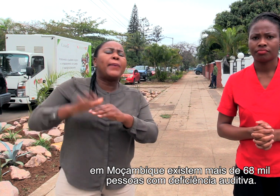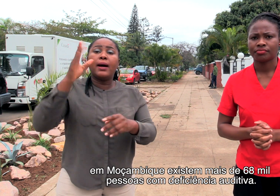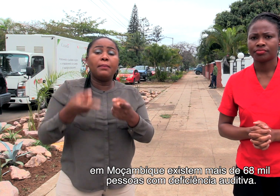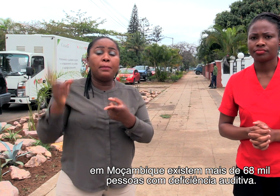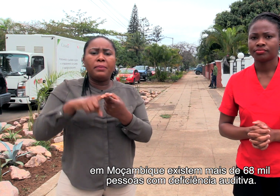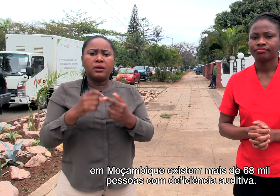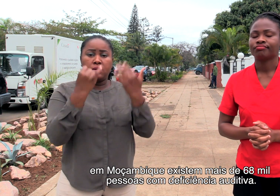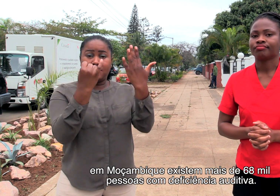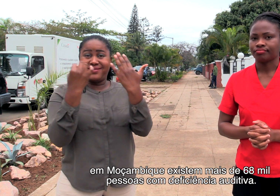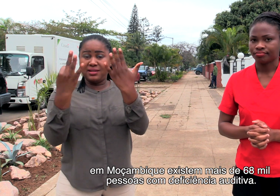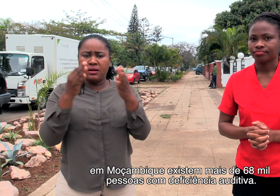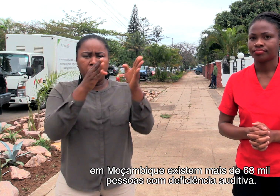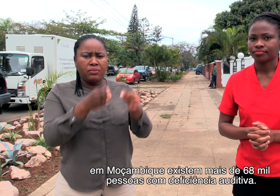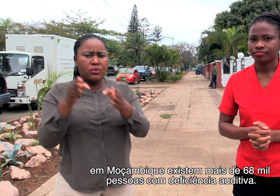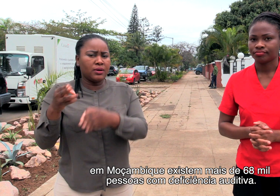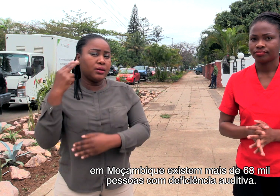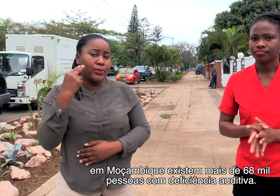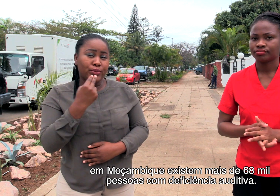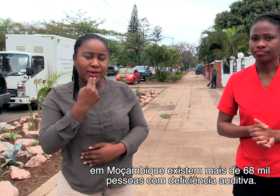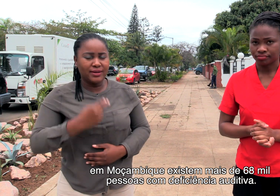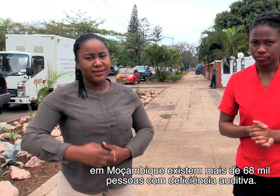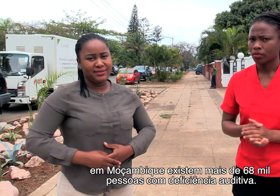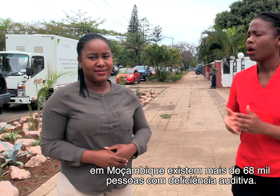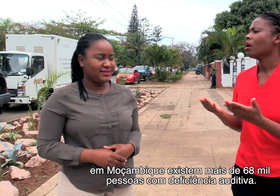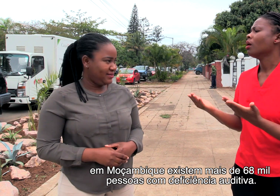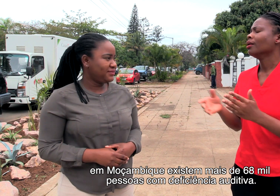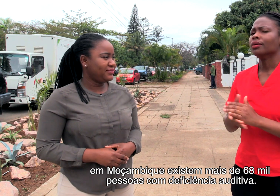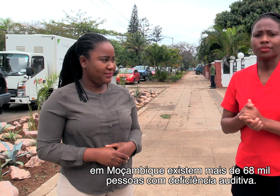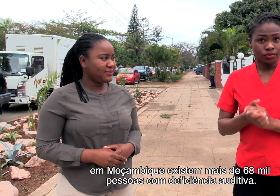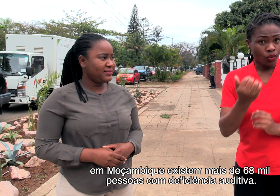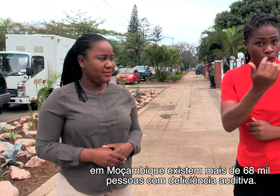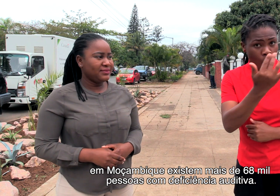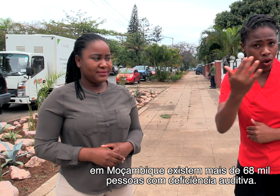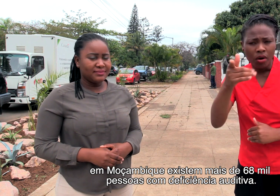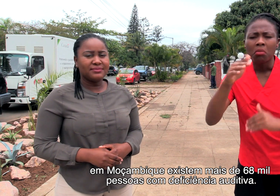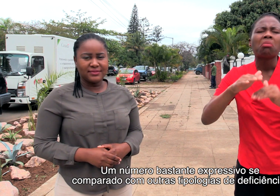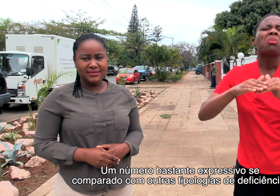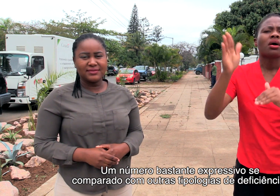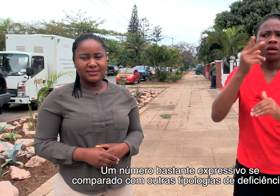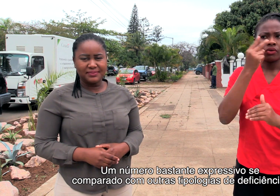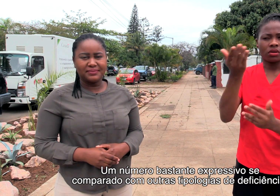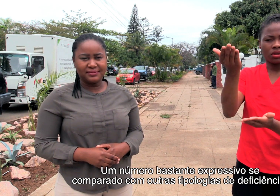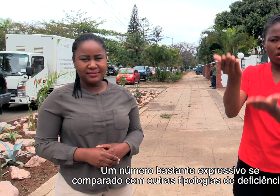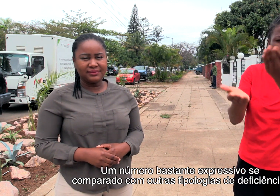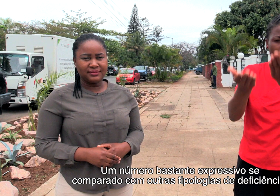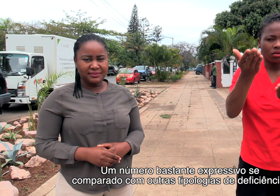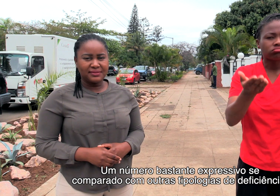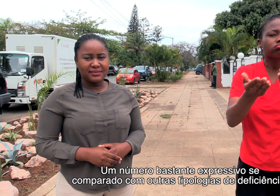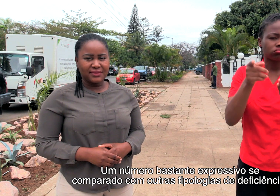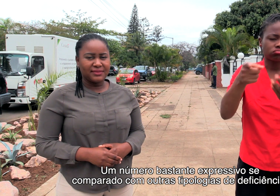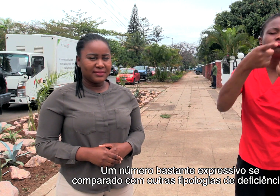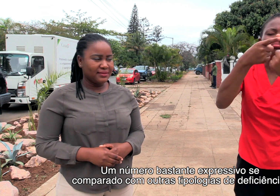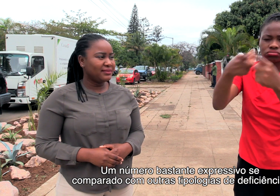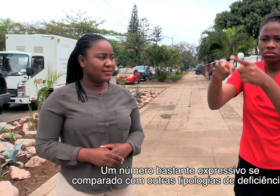em Moçambique existem mais de 68 mil pessoas com deficiência auditiva. Um número bastante expressivo